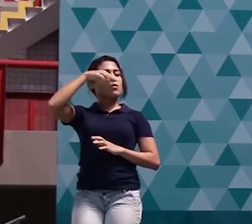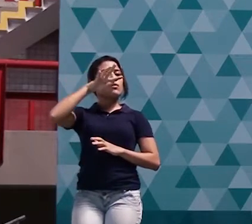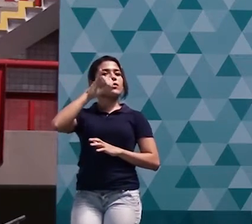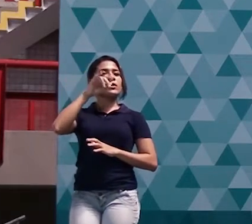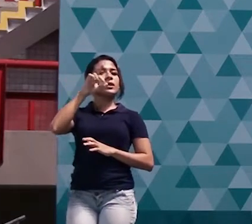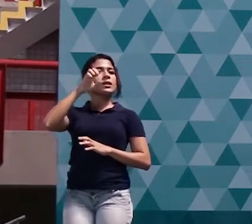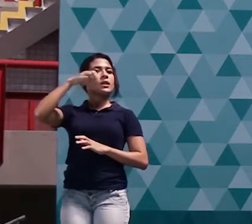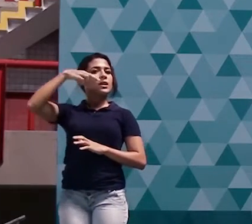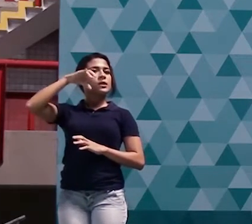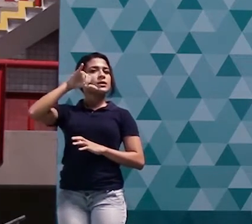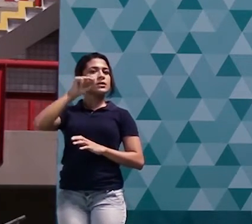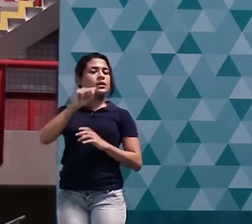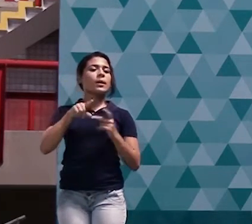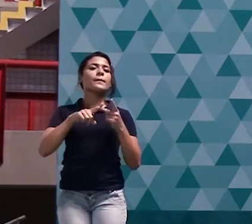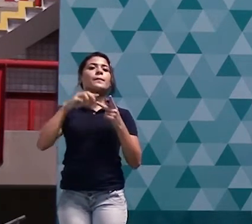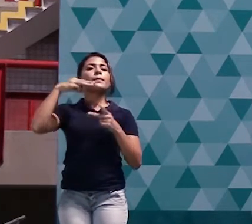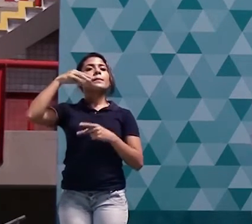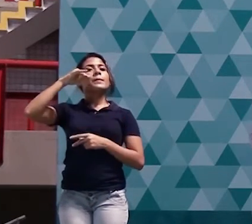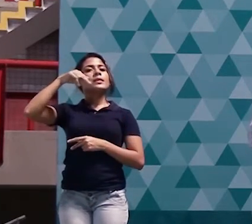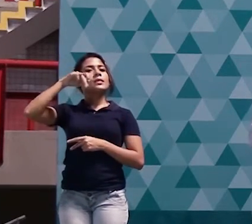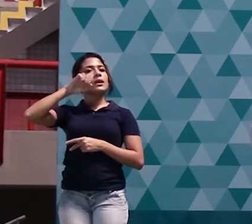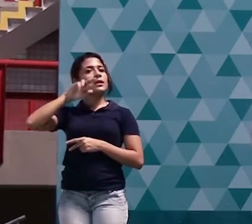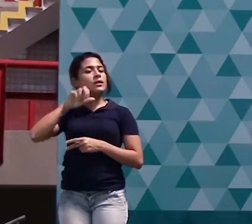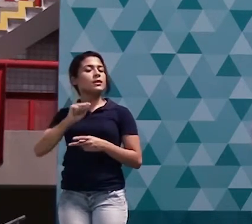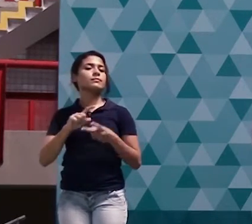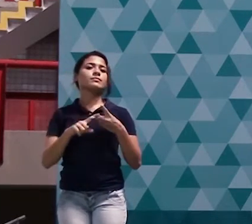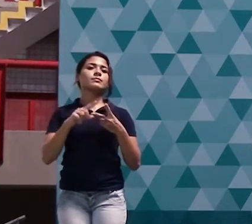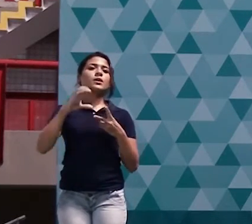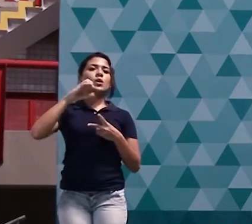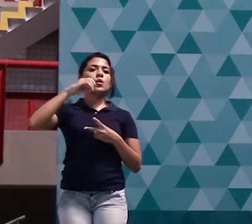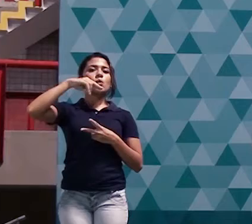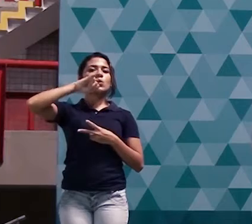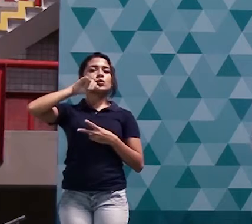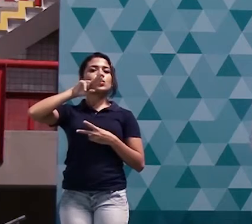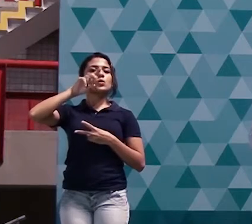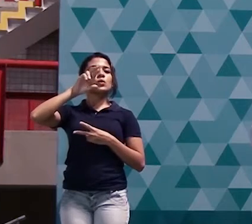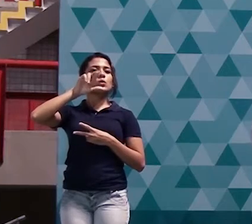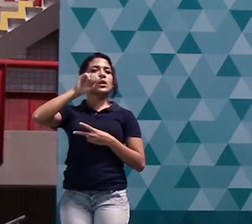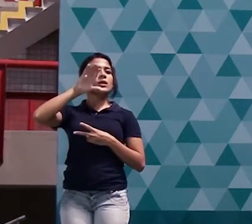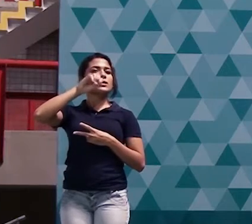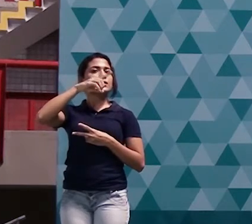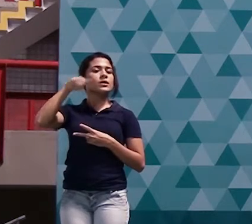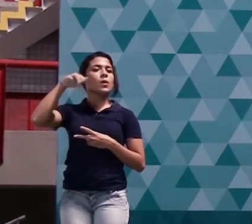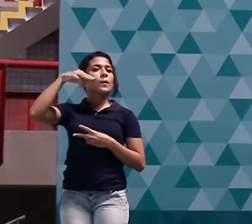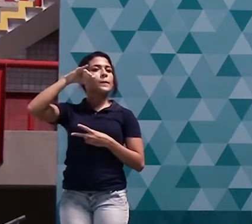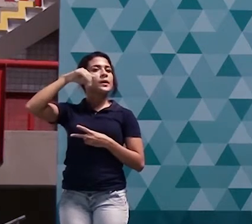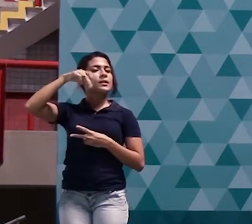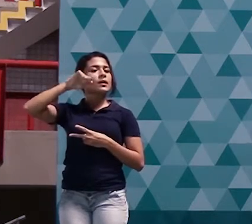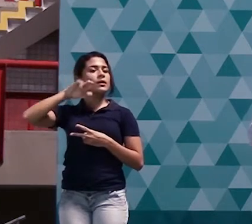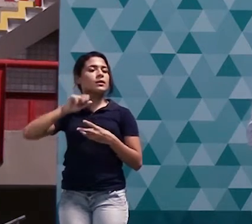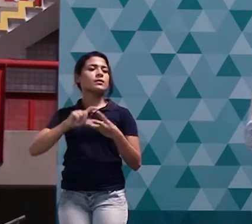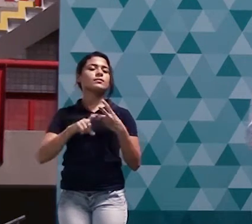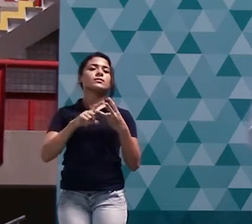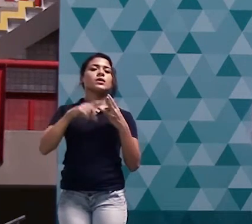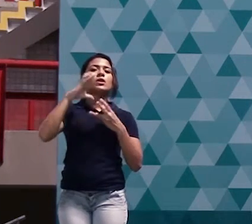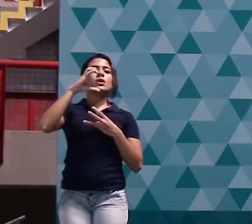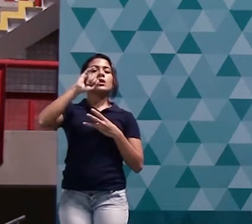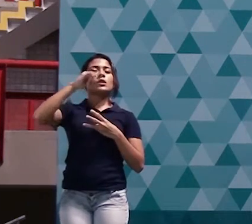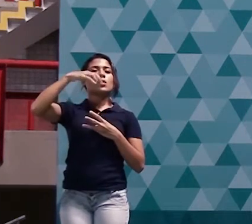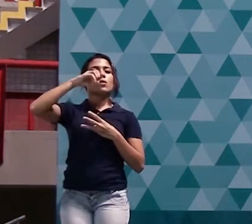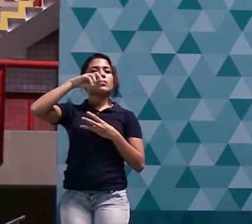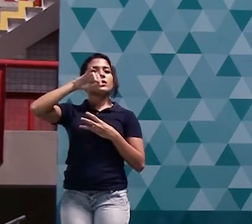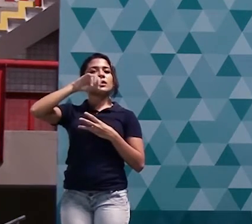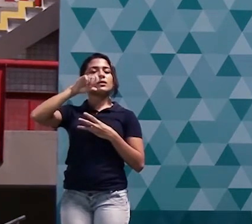Mineira. Conjuração Mineira. Inconfidência Baiana. Conjuração Baiana.